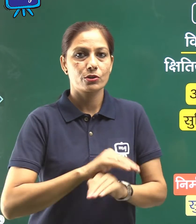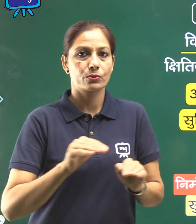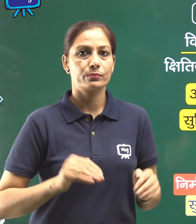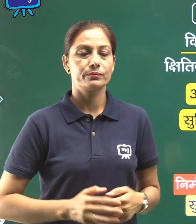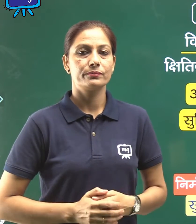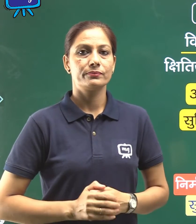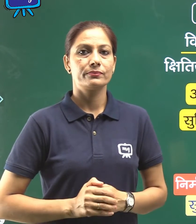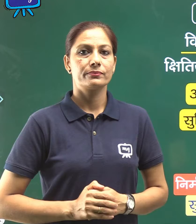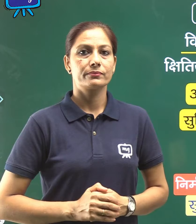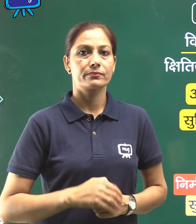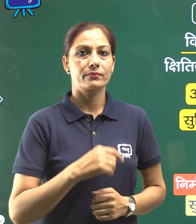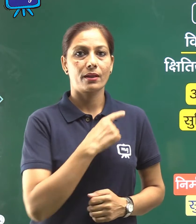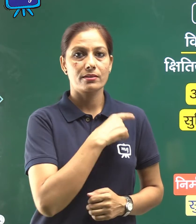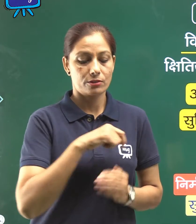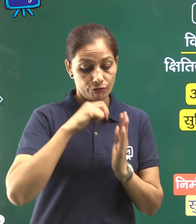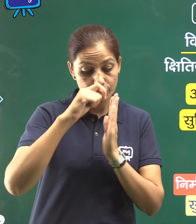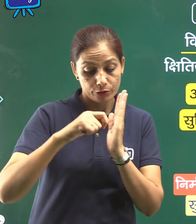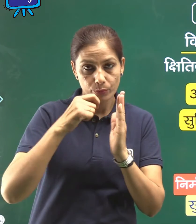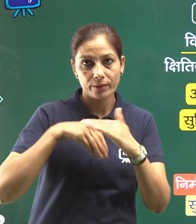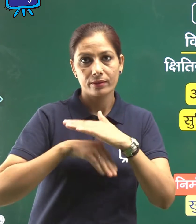बच्चों, इस वीडियो में